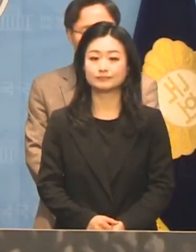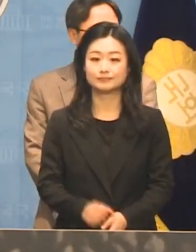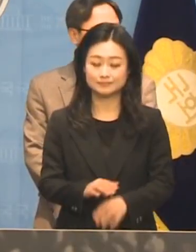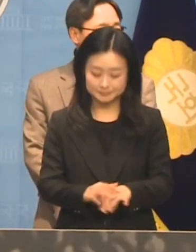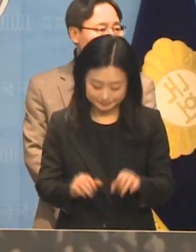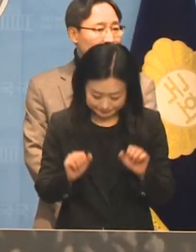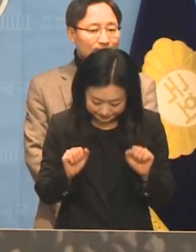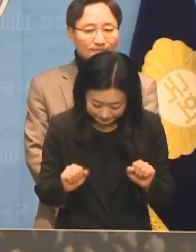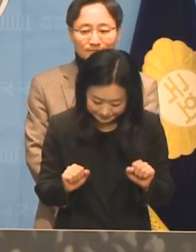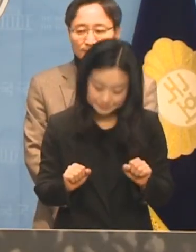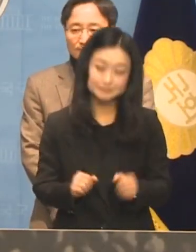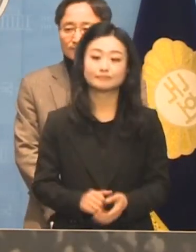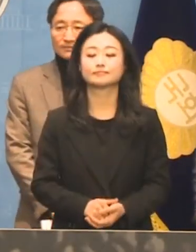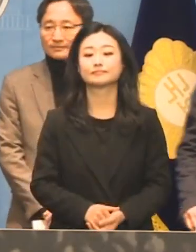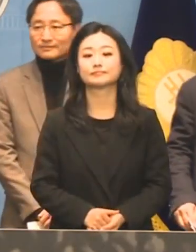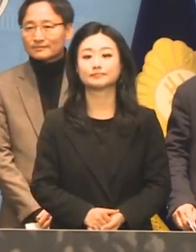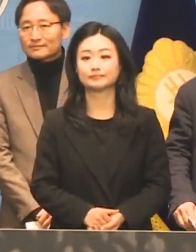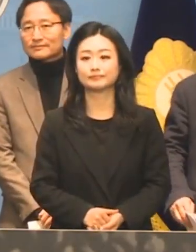안녕하세요.